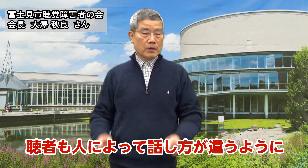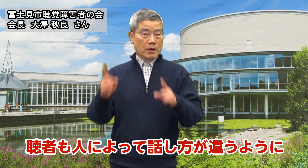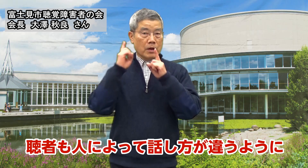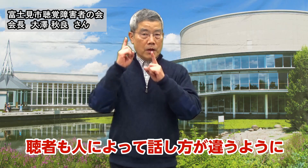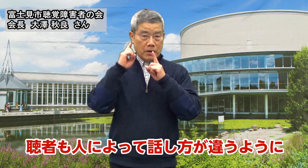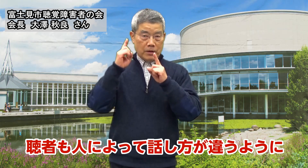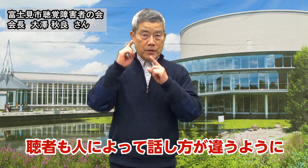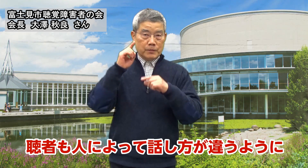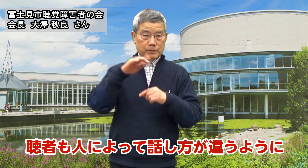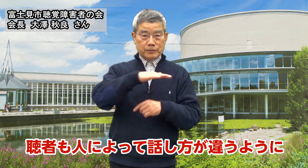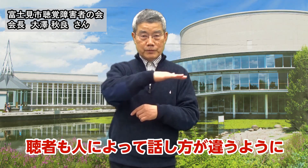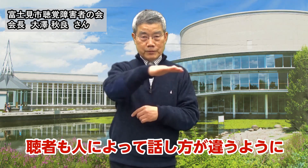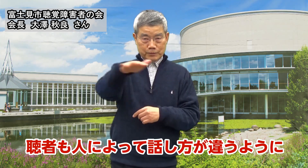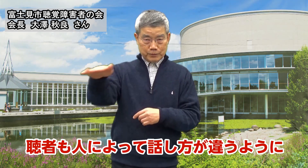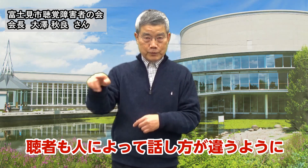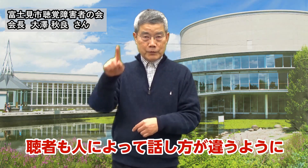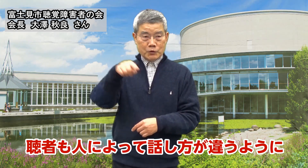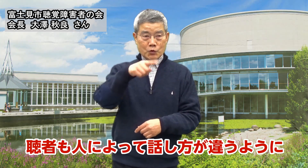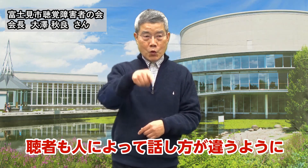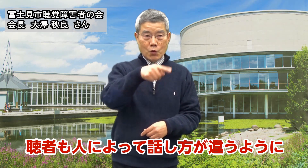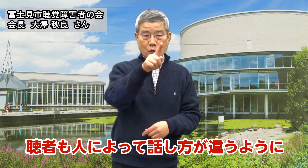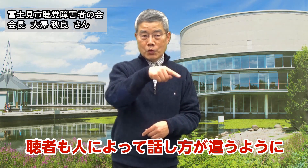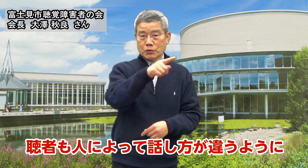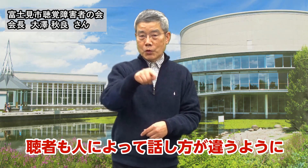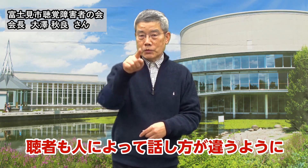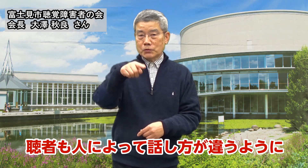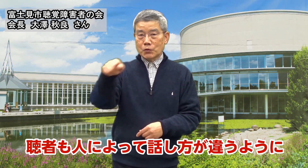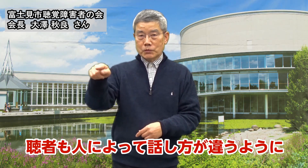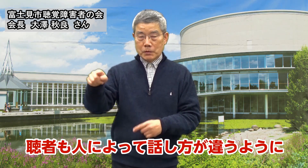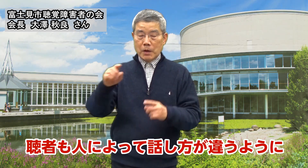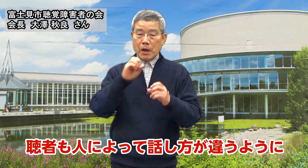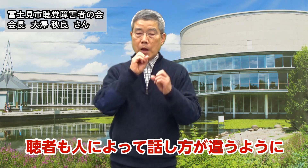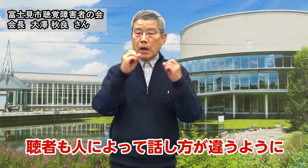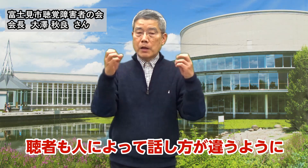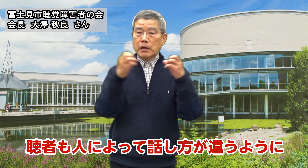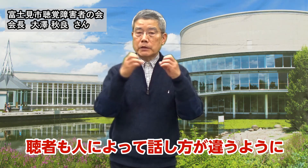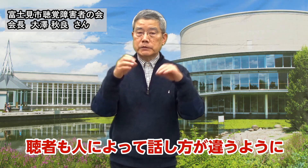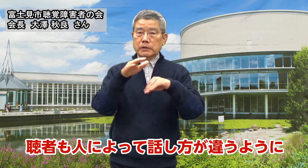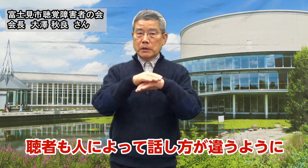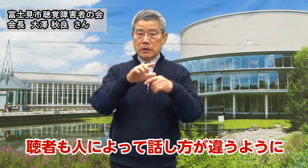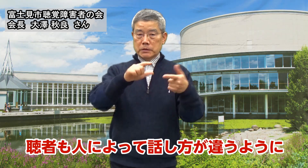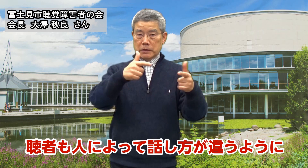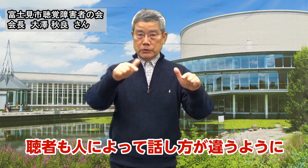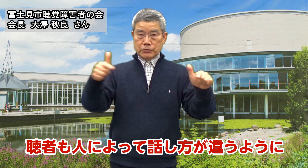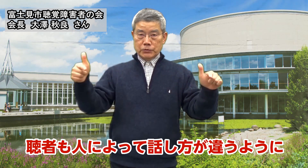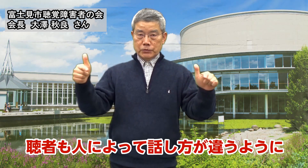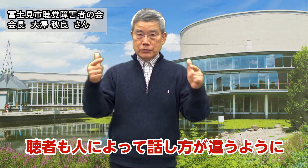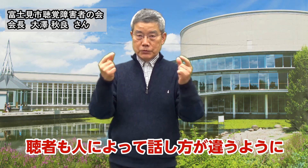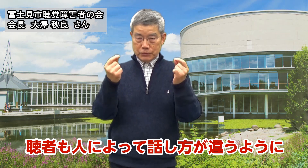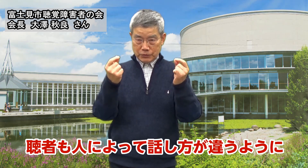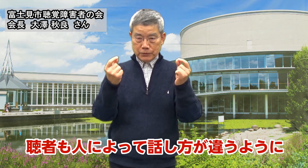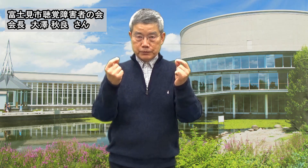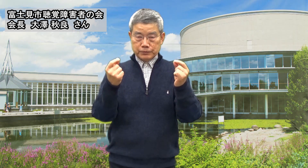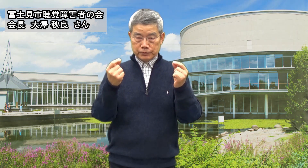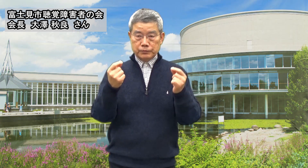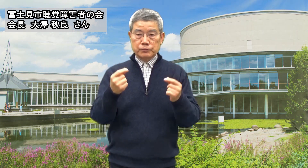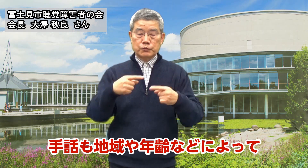聴者も人によって話し方が違うように、手